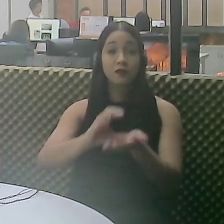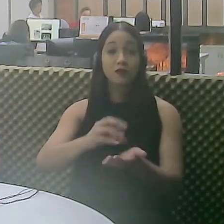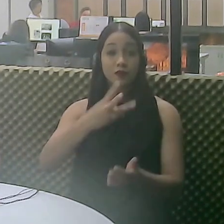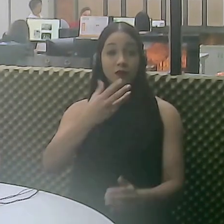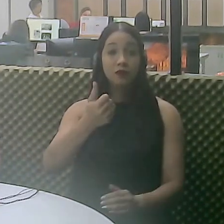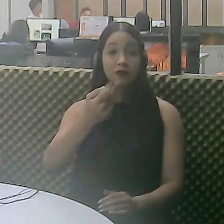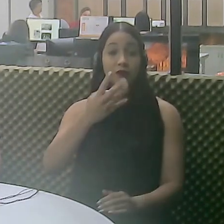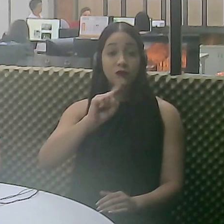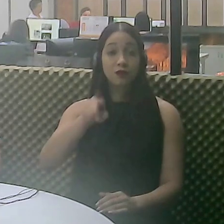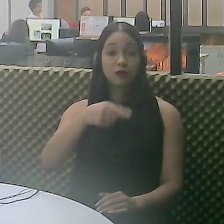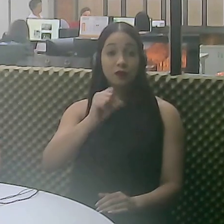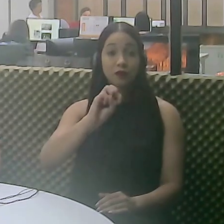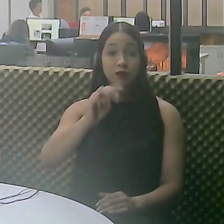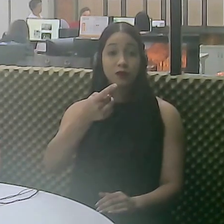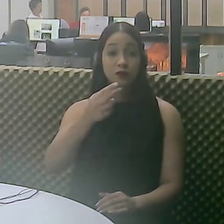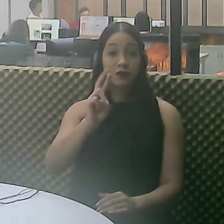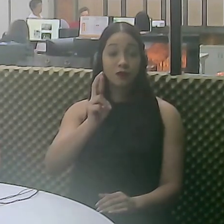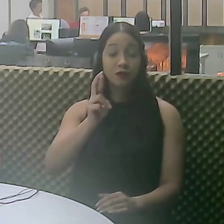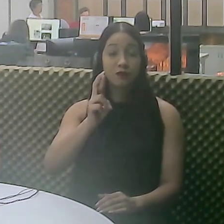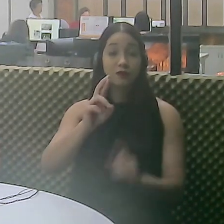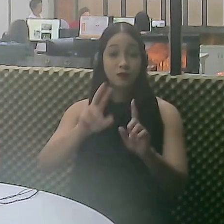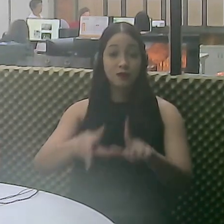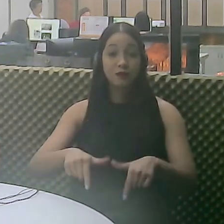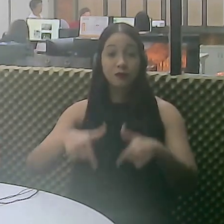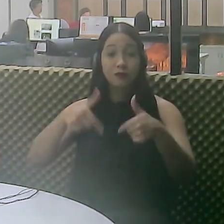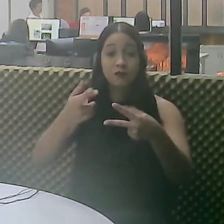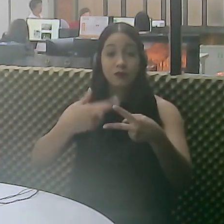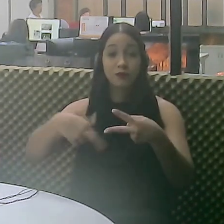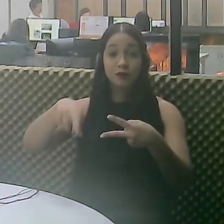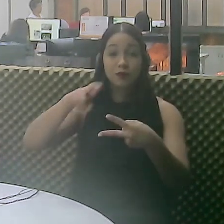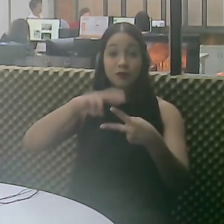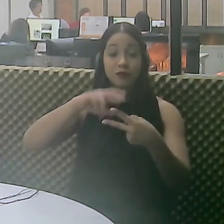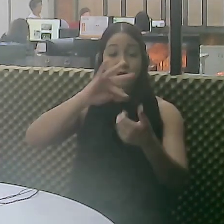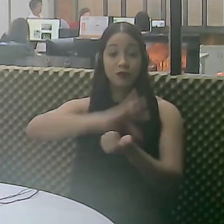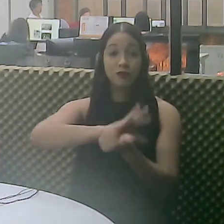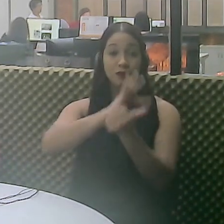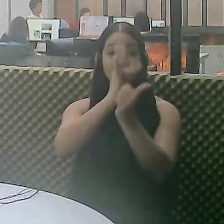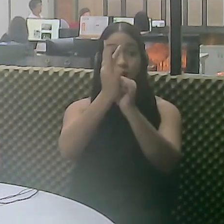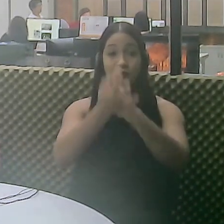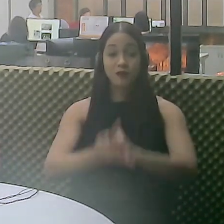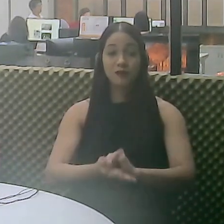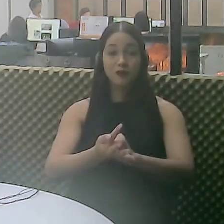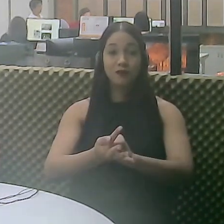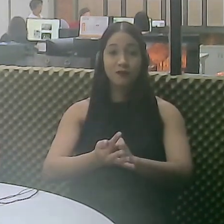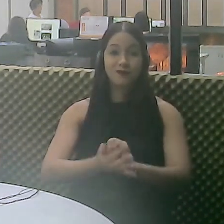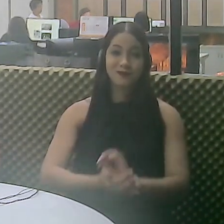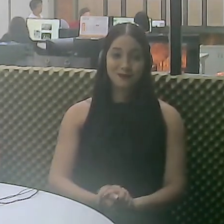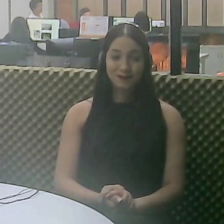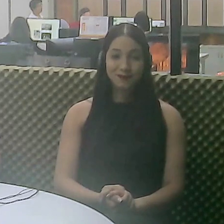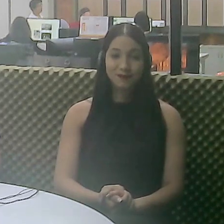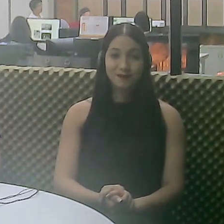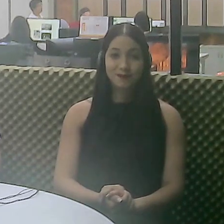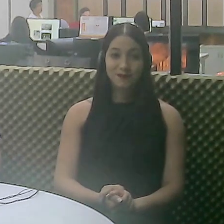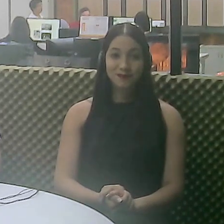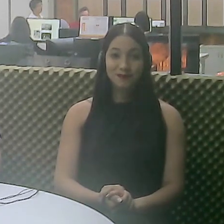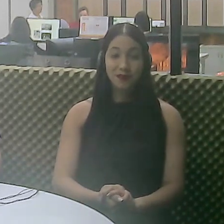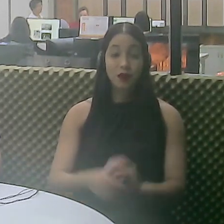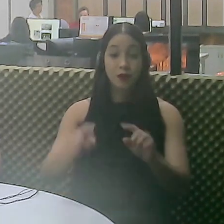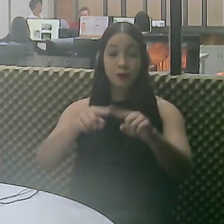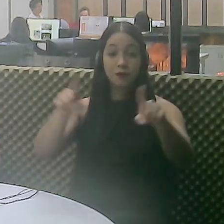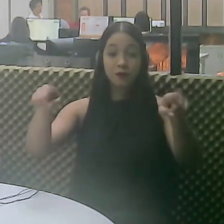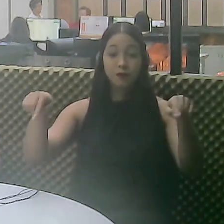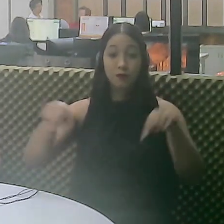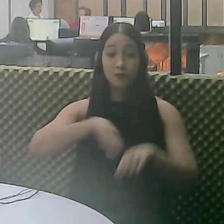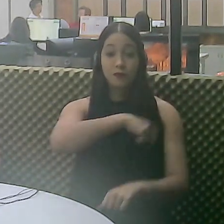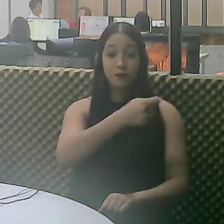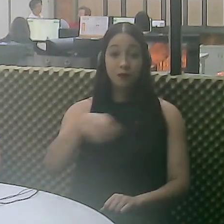314,8 mil, foram executadas com recursos da Fundação Uberlandense do Turismo, Esporte e Lazer, a Futel. Já a quadra de